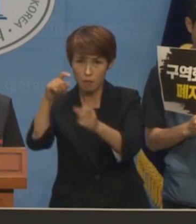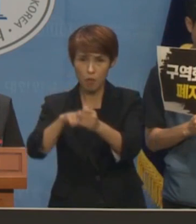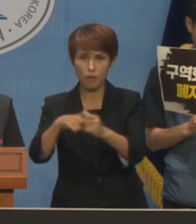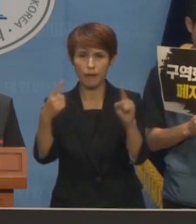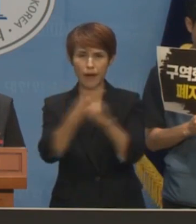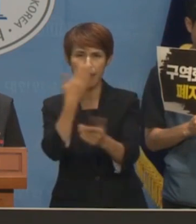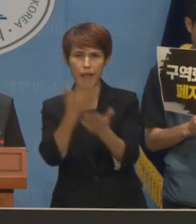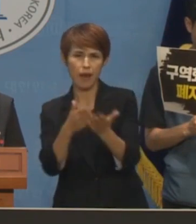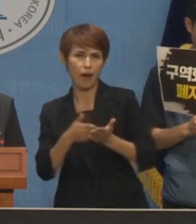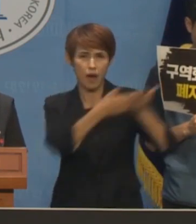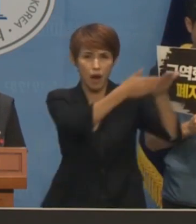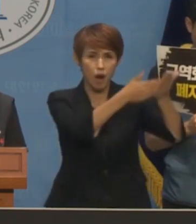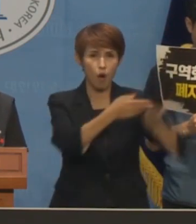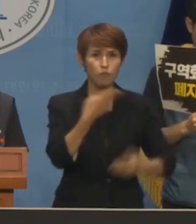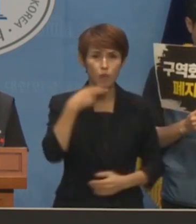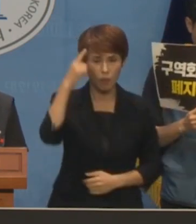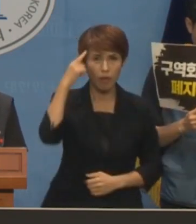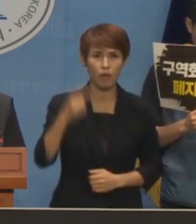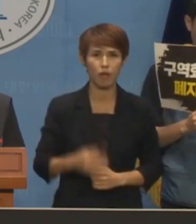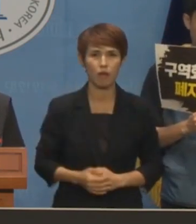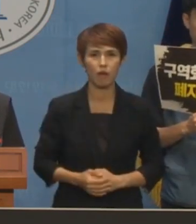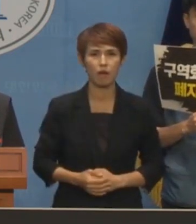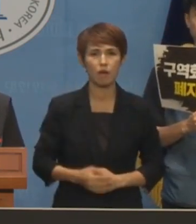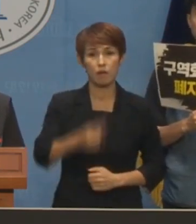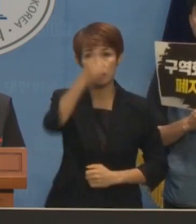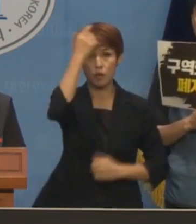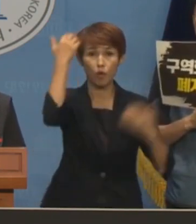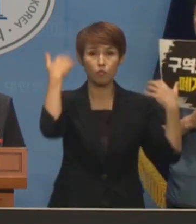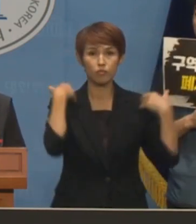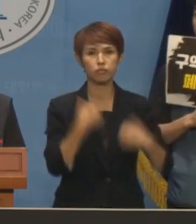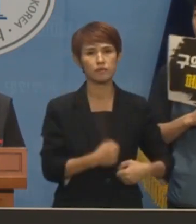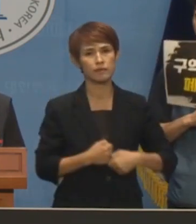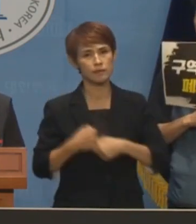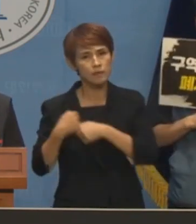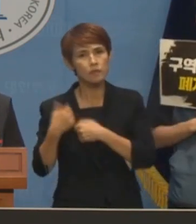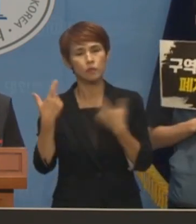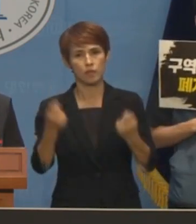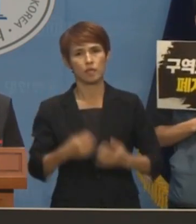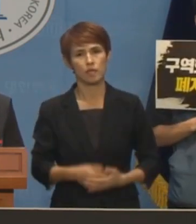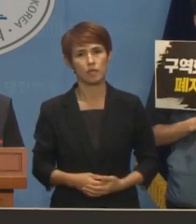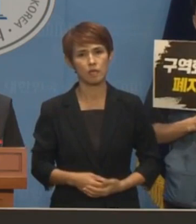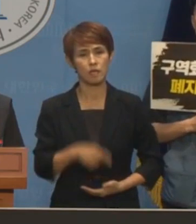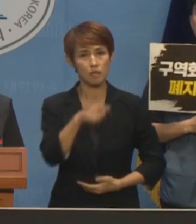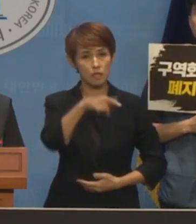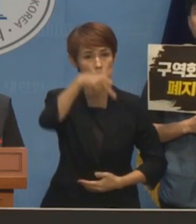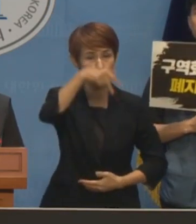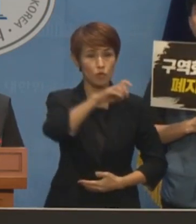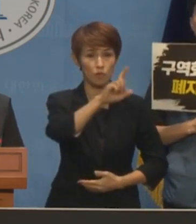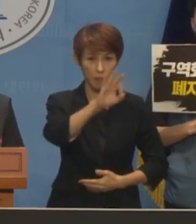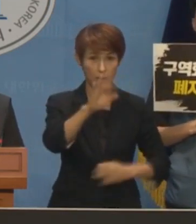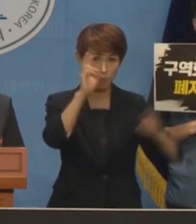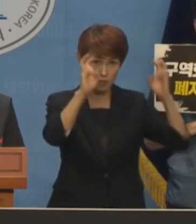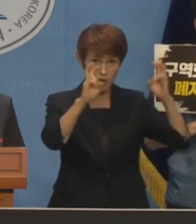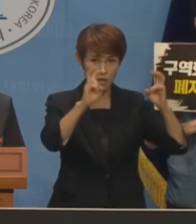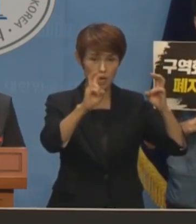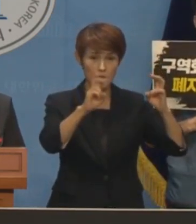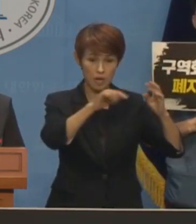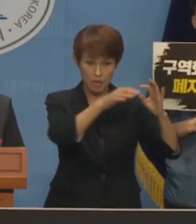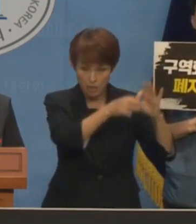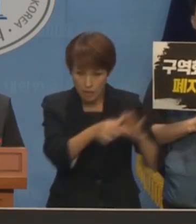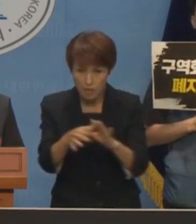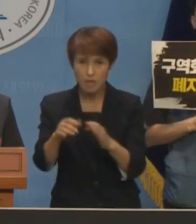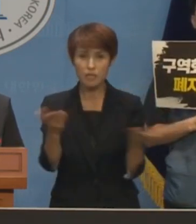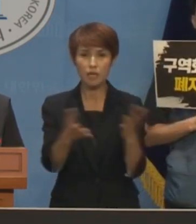정부의 직무유기를 넘어선 방조로 쿠팡의 노동자들이 계속 죽어가고 있습니다